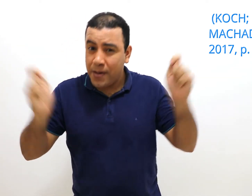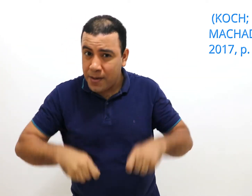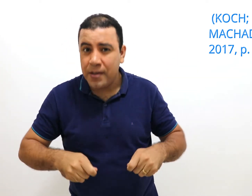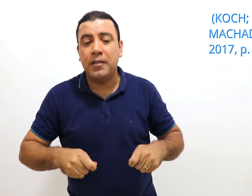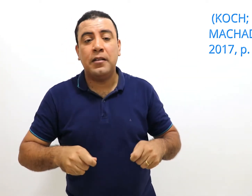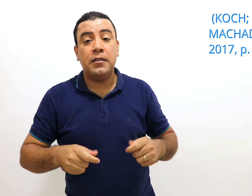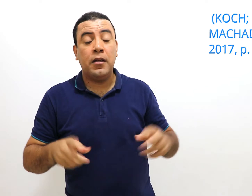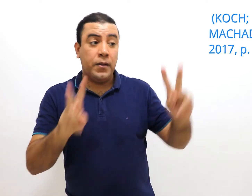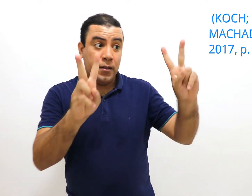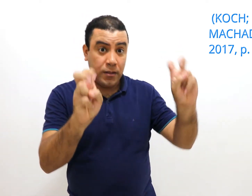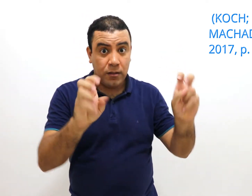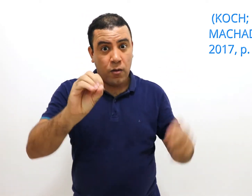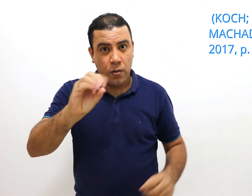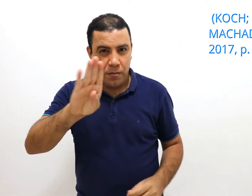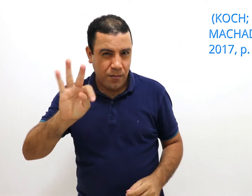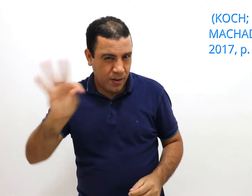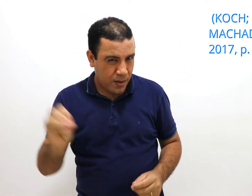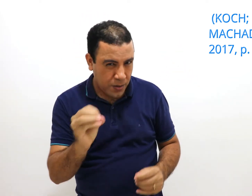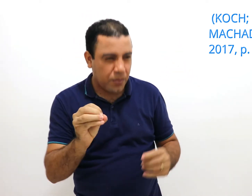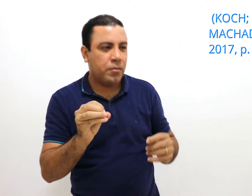processo de aprendizagem e